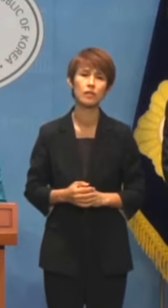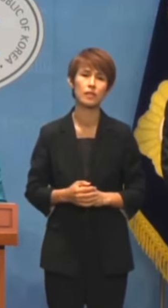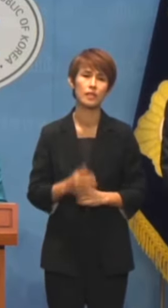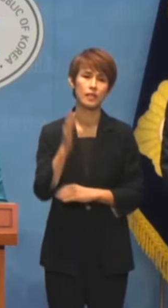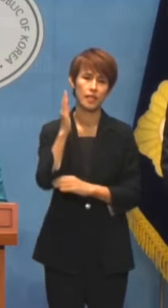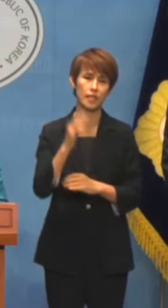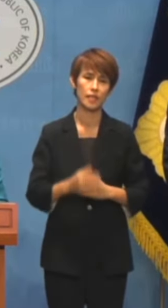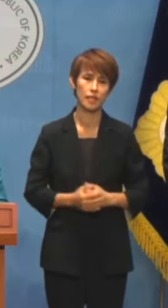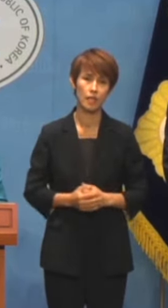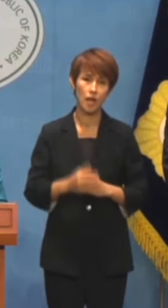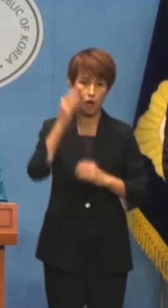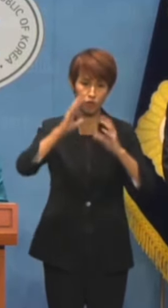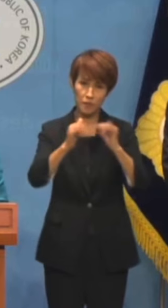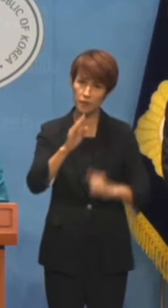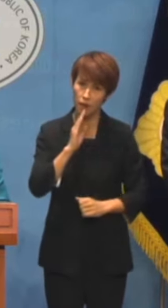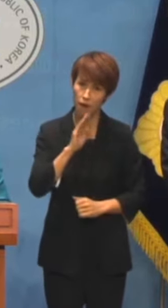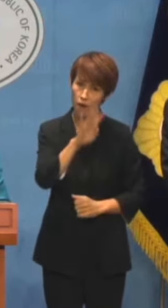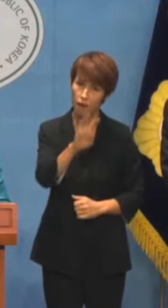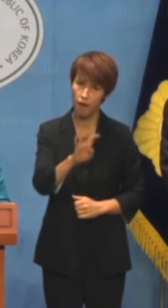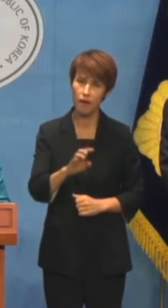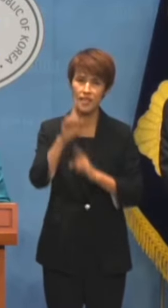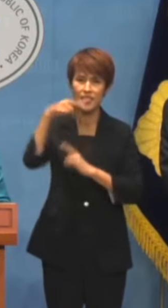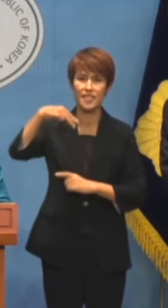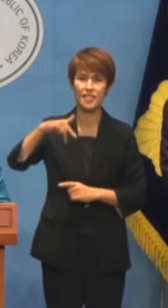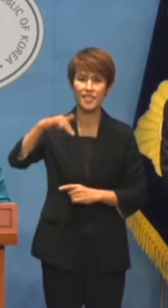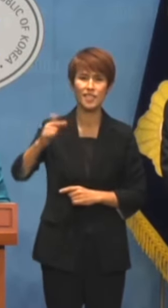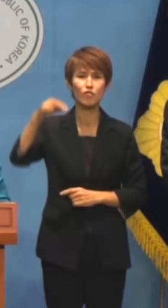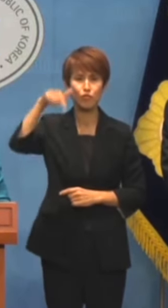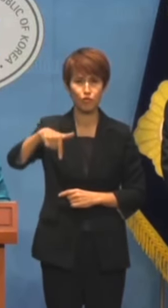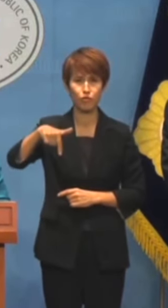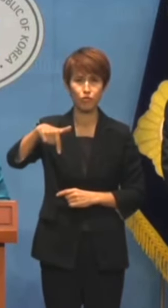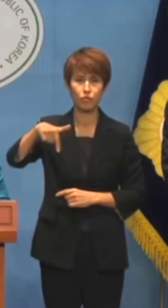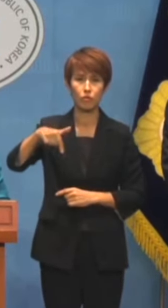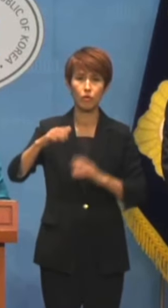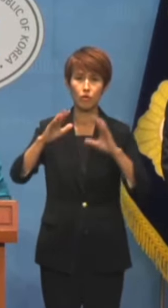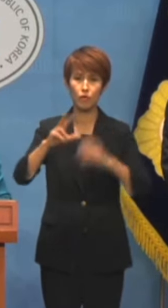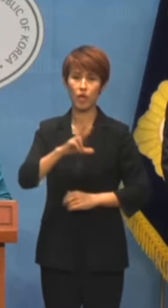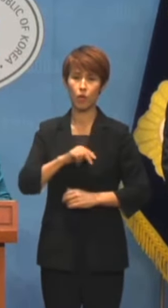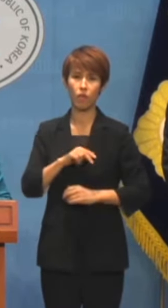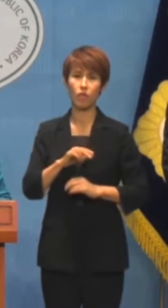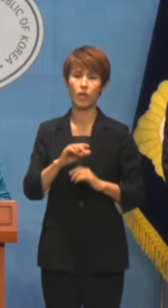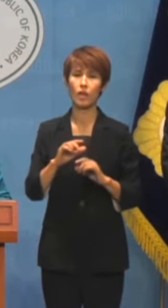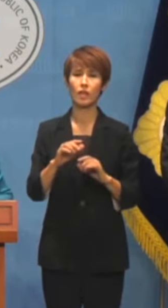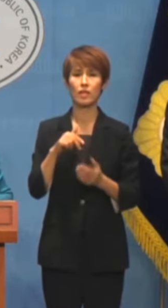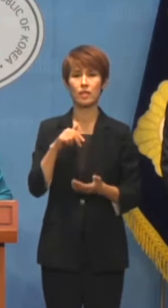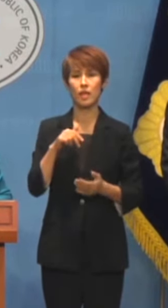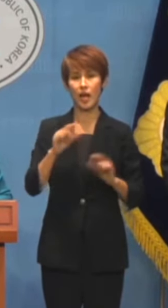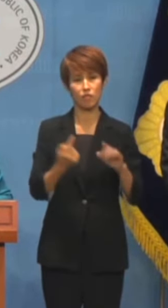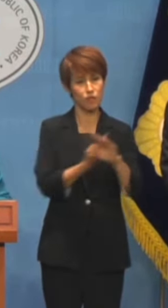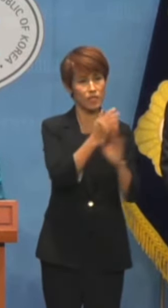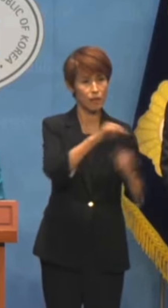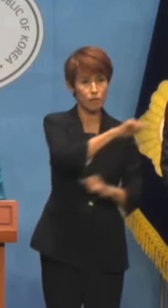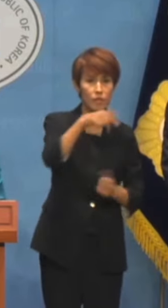의심스러울 수밖에 없는 이진수. 자연인으로도 도저히 상식적으로 납득이 안